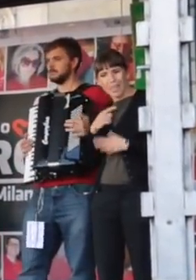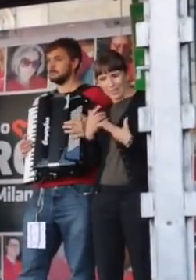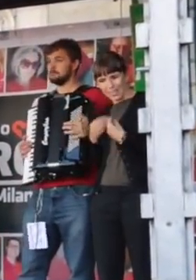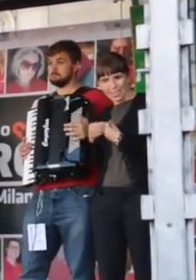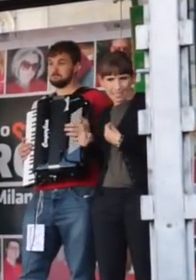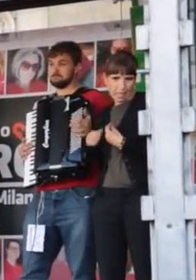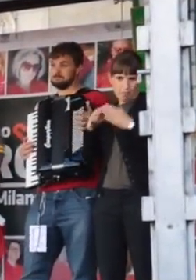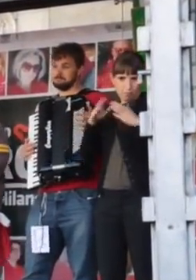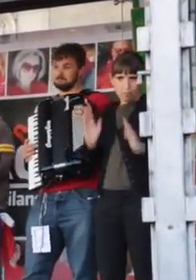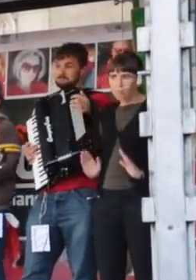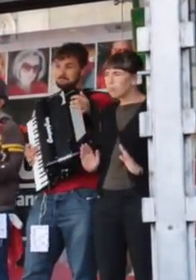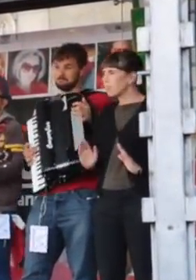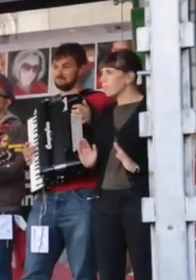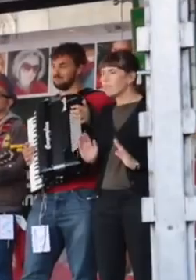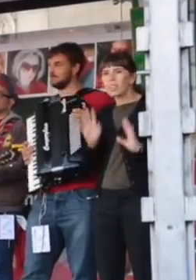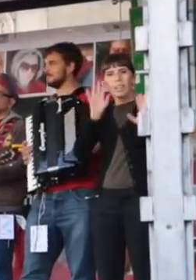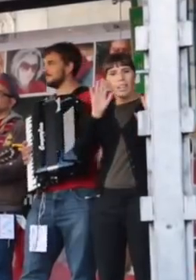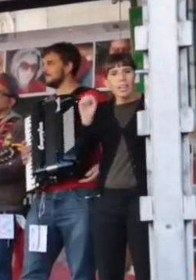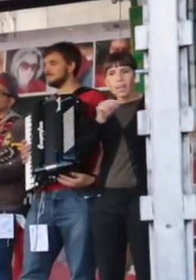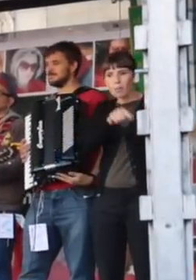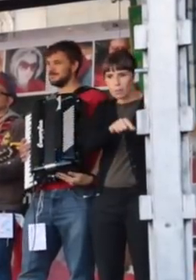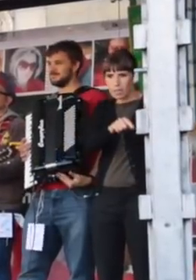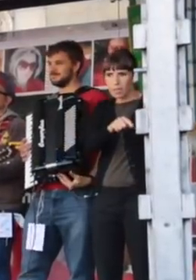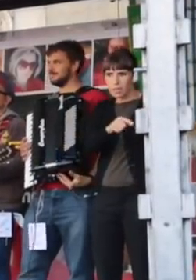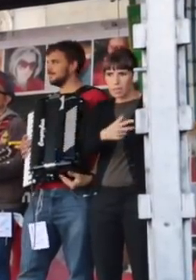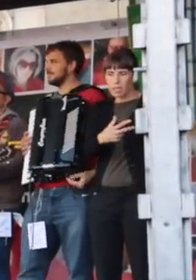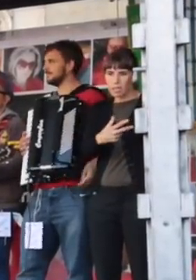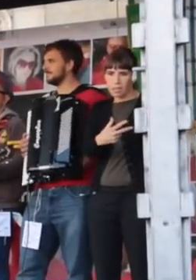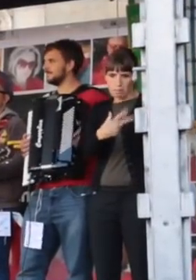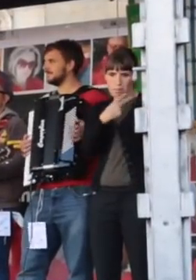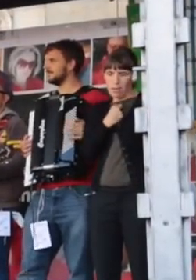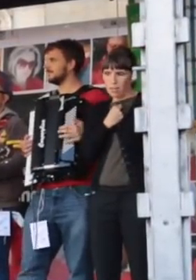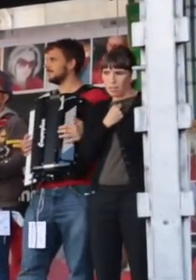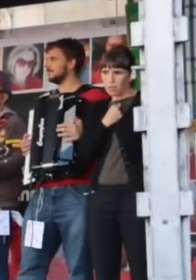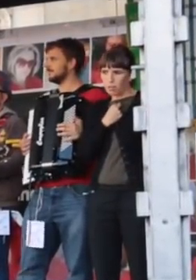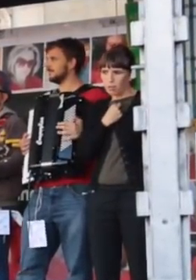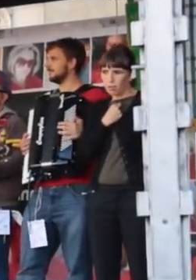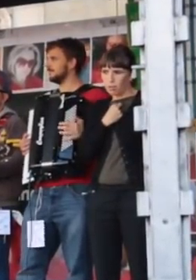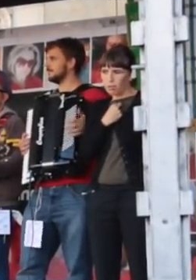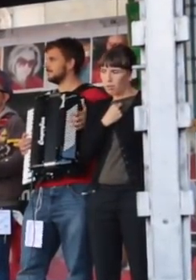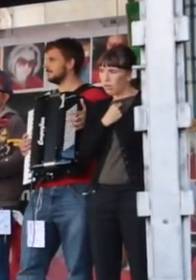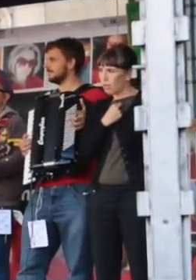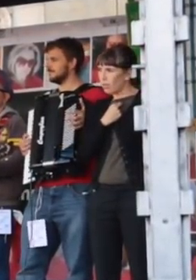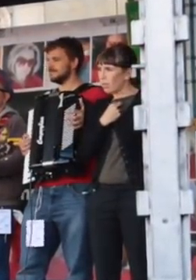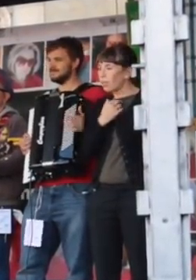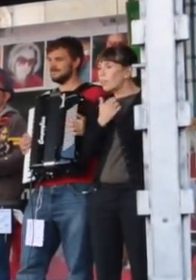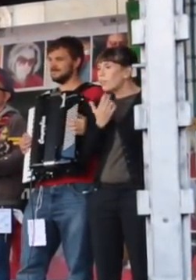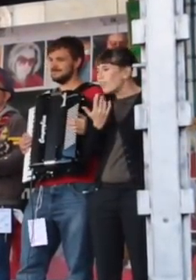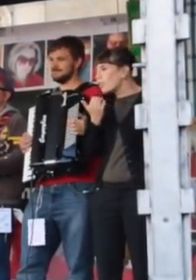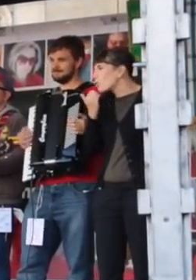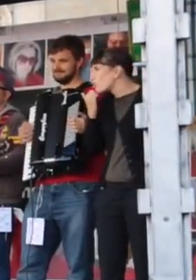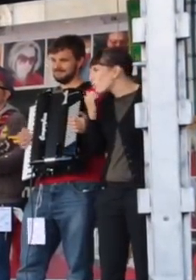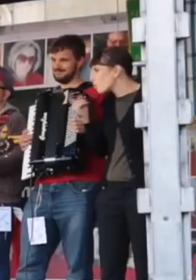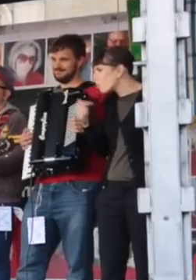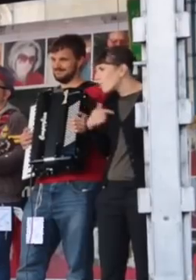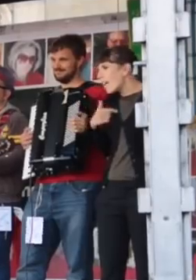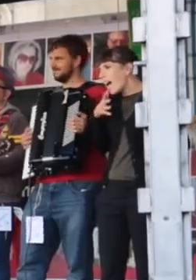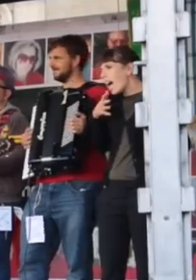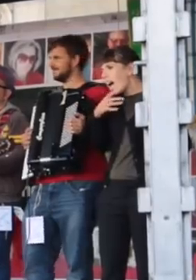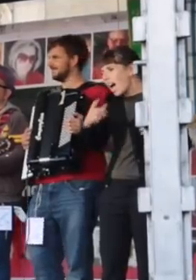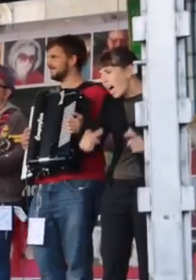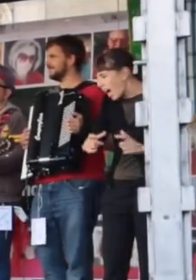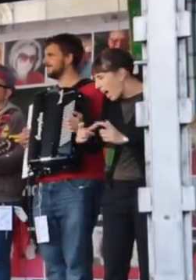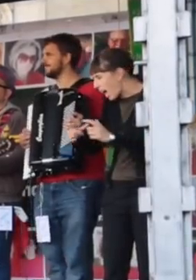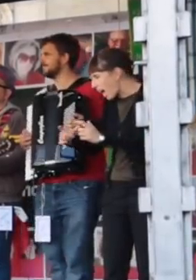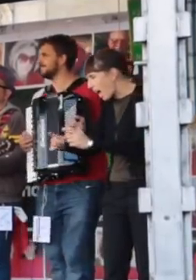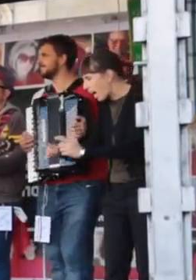e un carabiniere mi ha detto: signor Nascimbeni, mi sono permesso di dare l'acqua al suo cane perché si è dimenticato, come